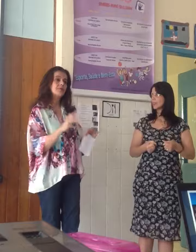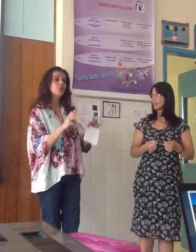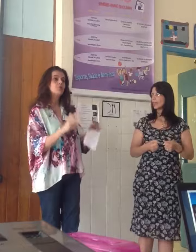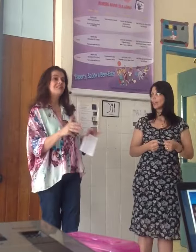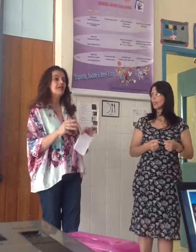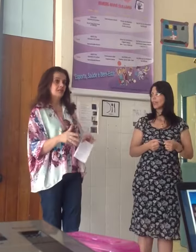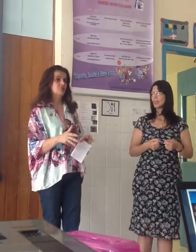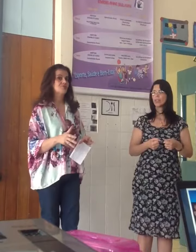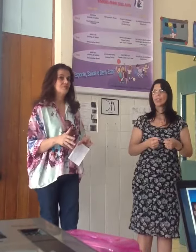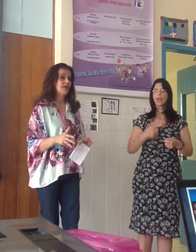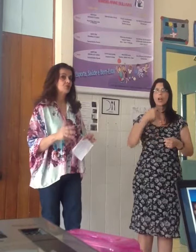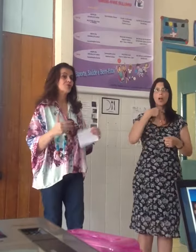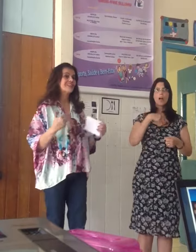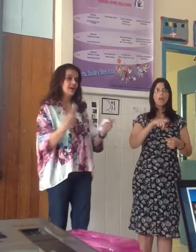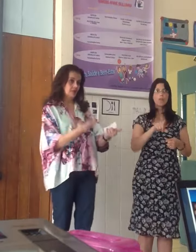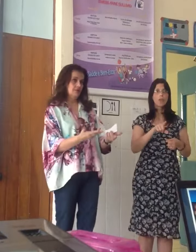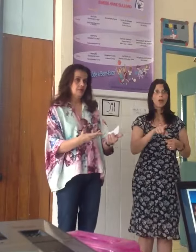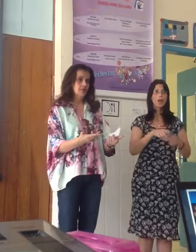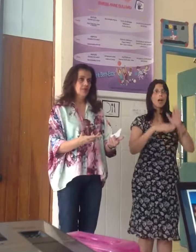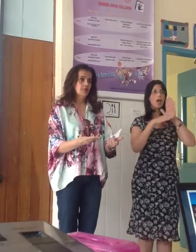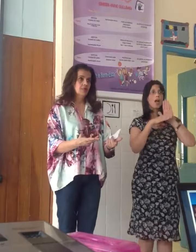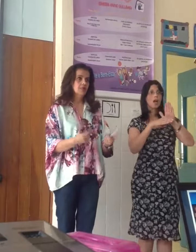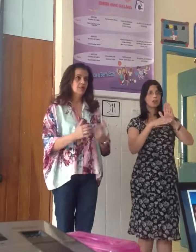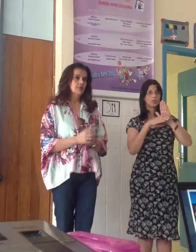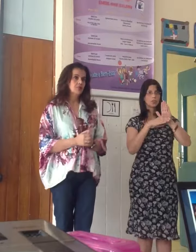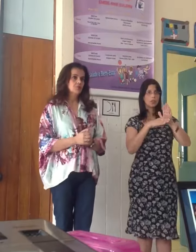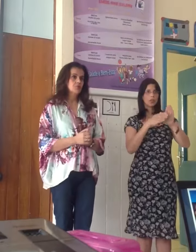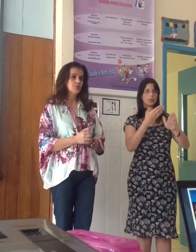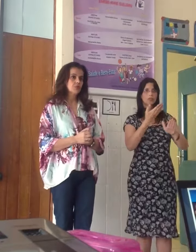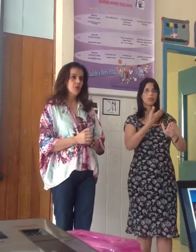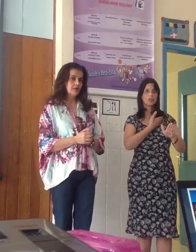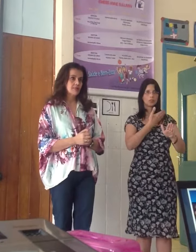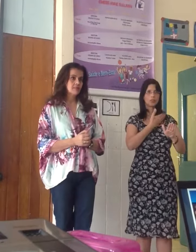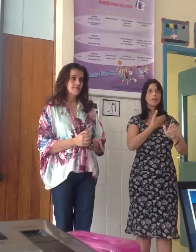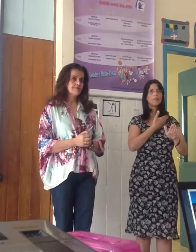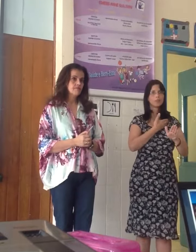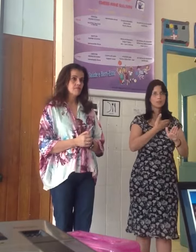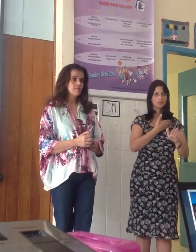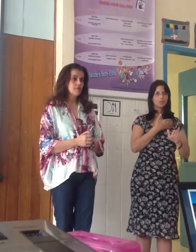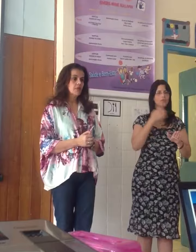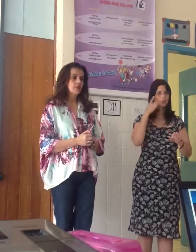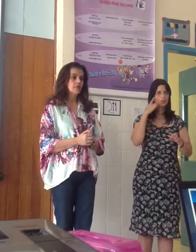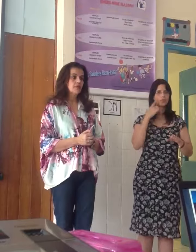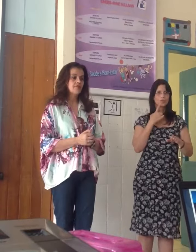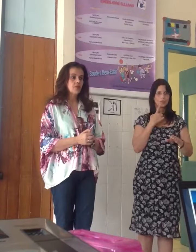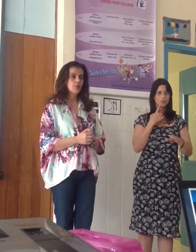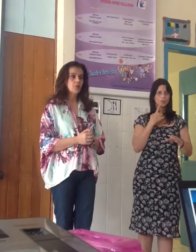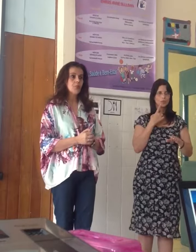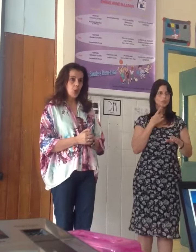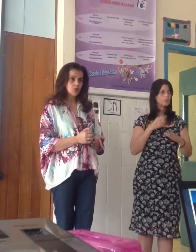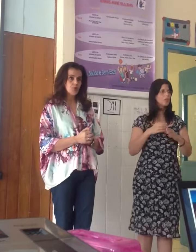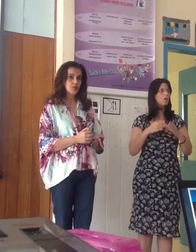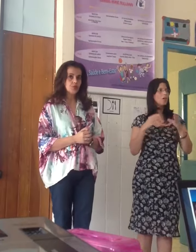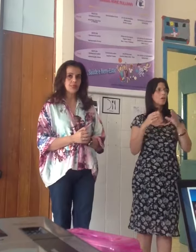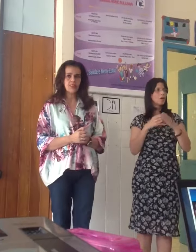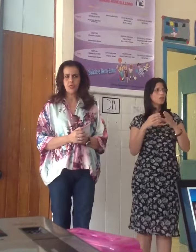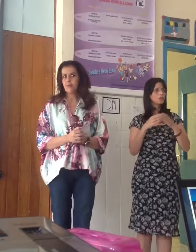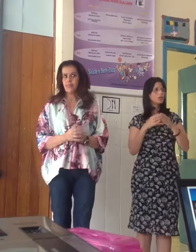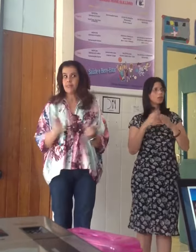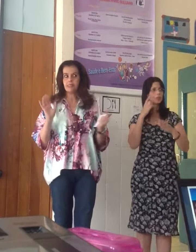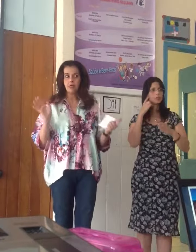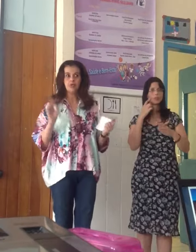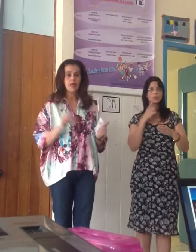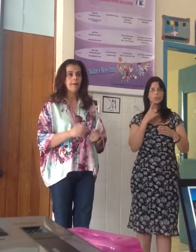ir para a minha comunidade, ajudar os meus iguais. E ele falou, eu posso pedir